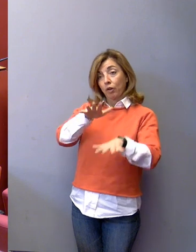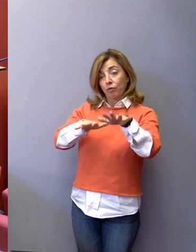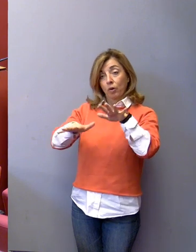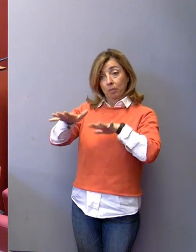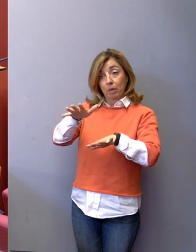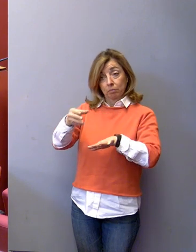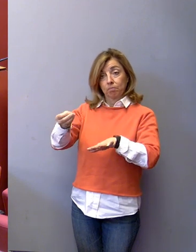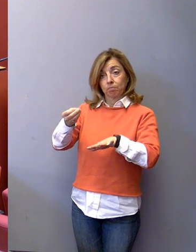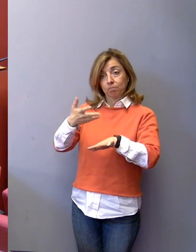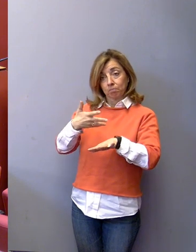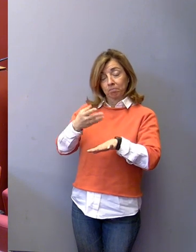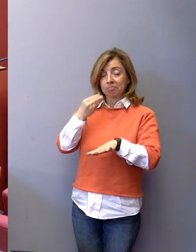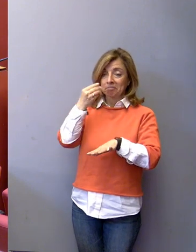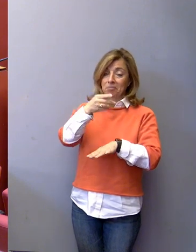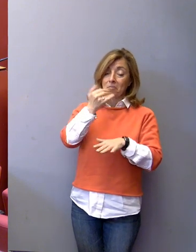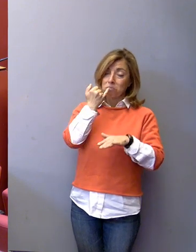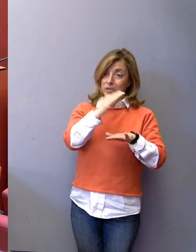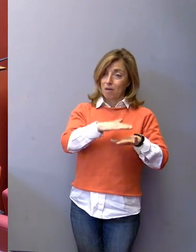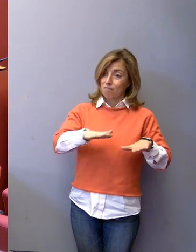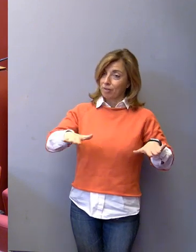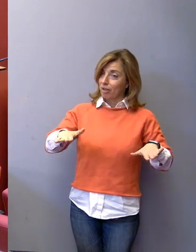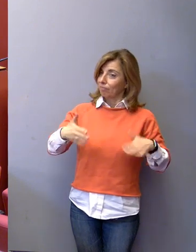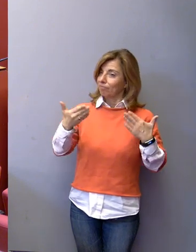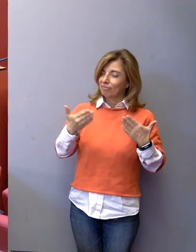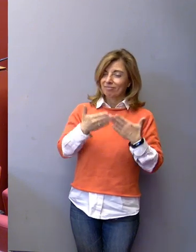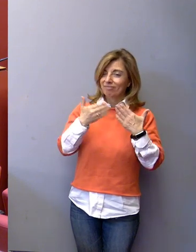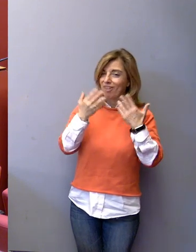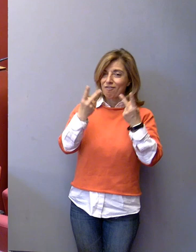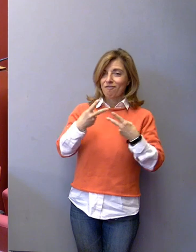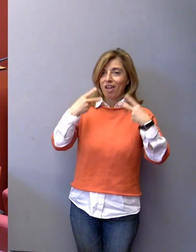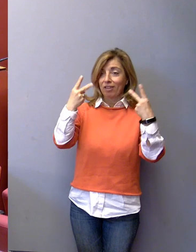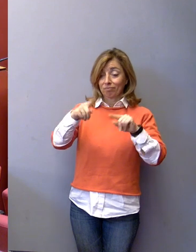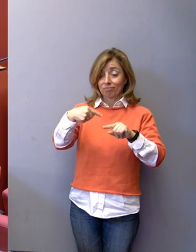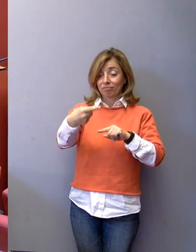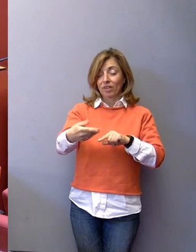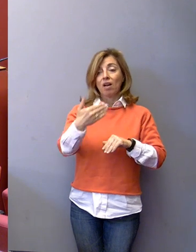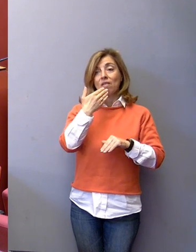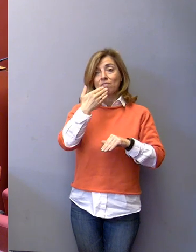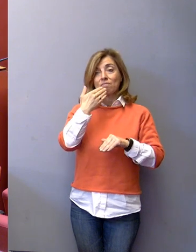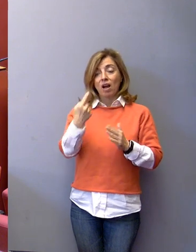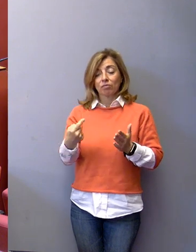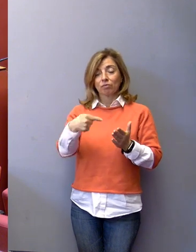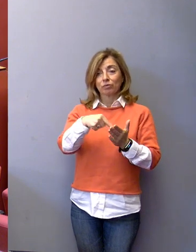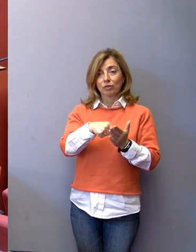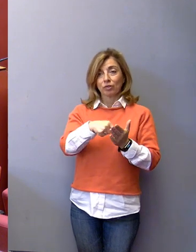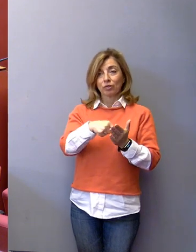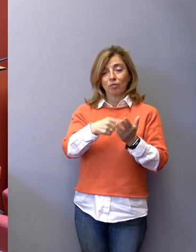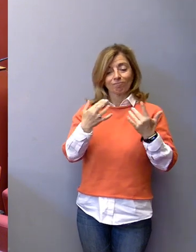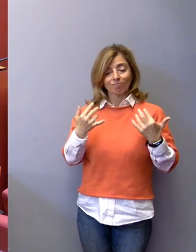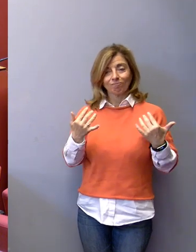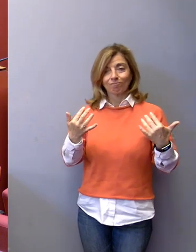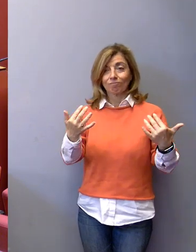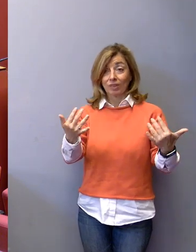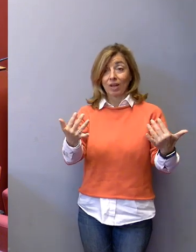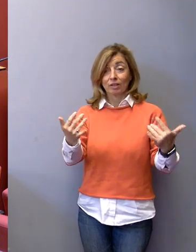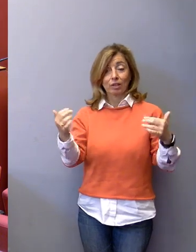saranno felici i bambini che da quella data da maggio Appunto e ricominceranno a frequentare sempre più